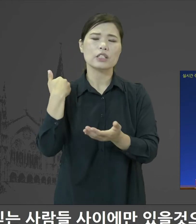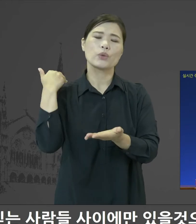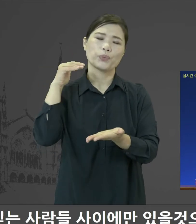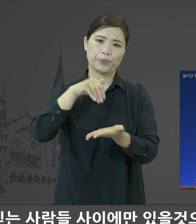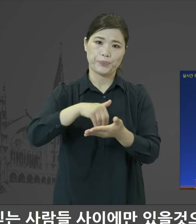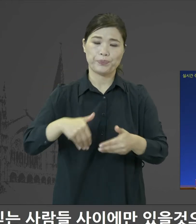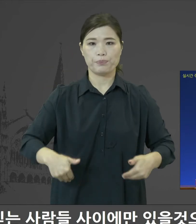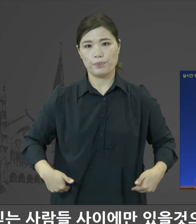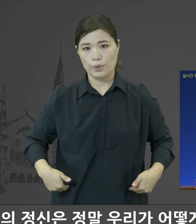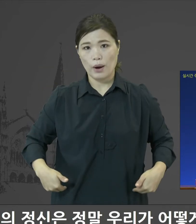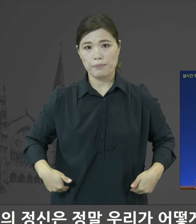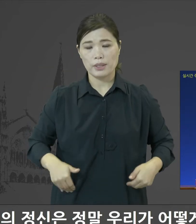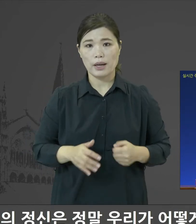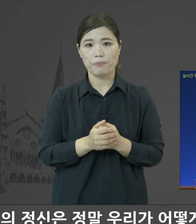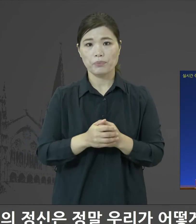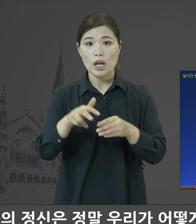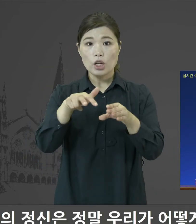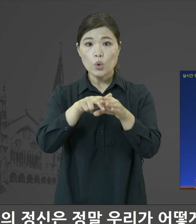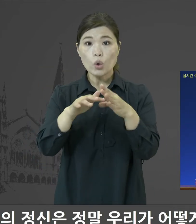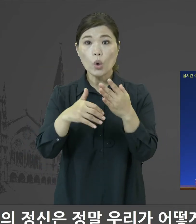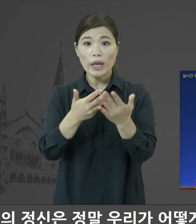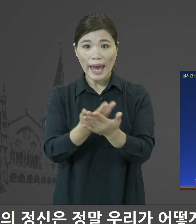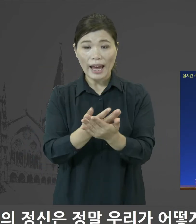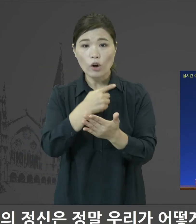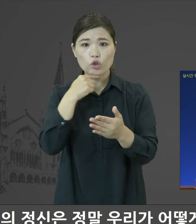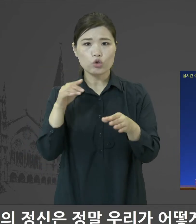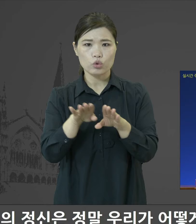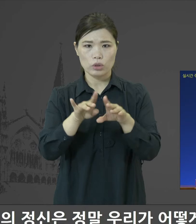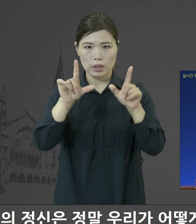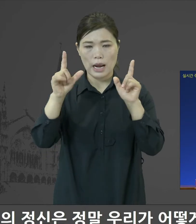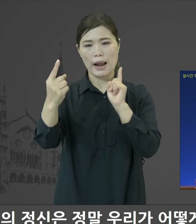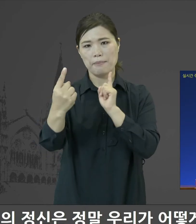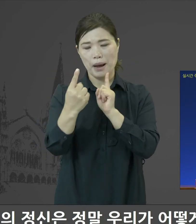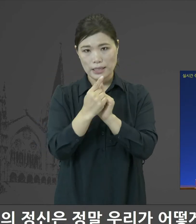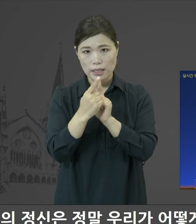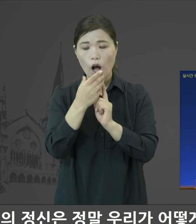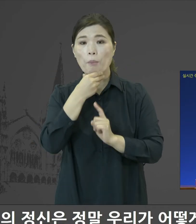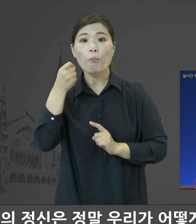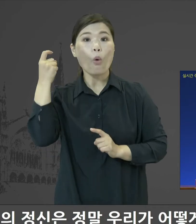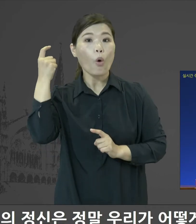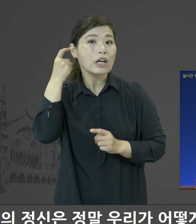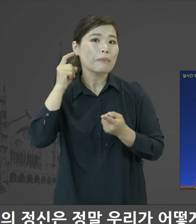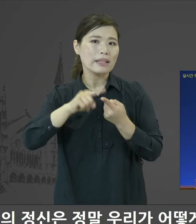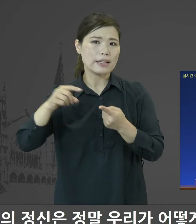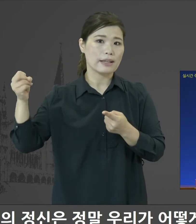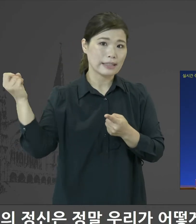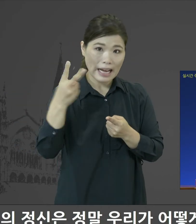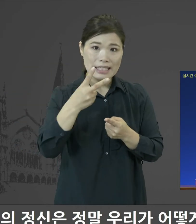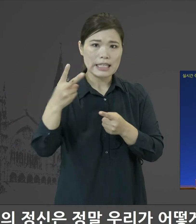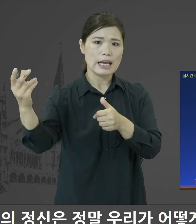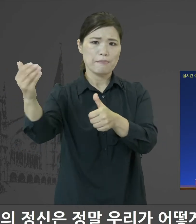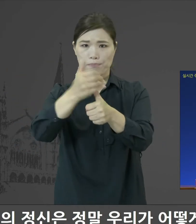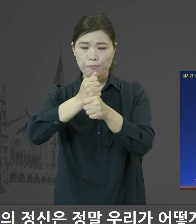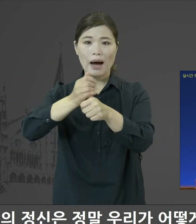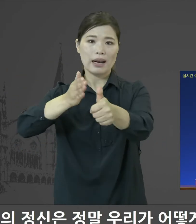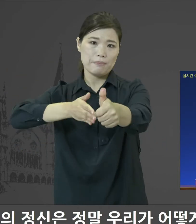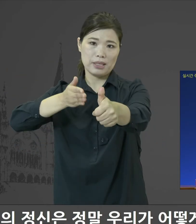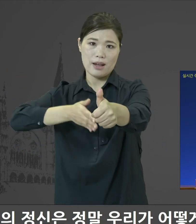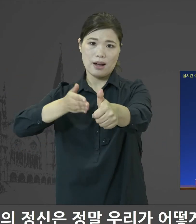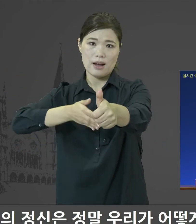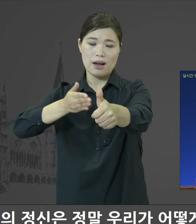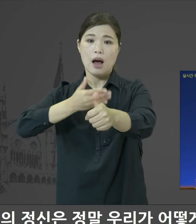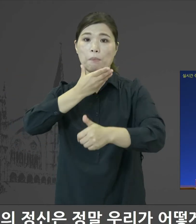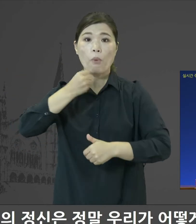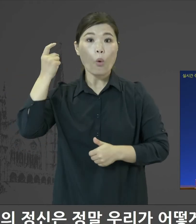여러분, 종교개혁주를 맞이해서 우리가 복음을 다시 한번 붙드는 역사 일어나기를 주 안에서 소망합니다.